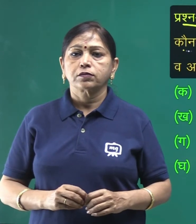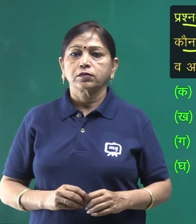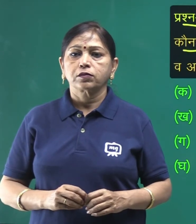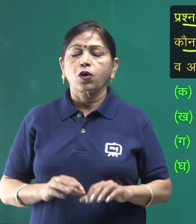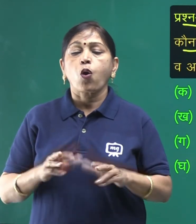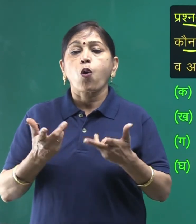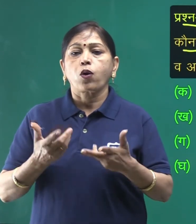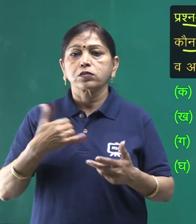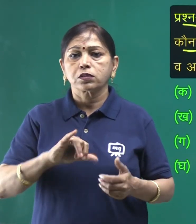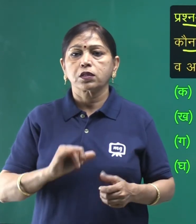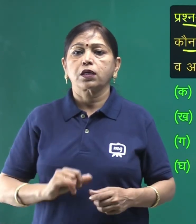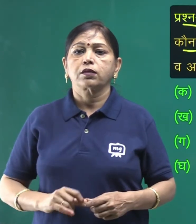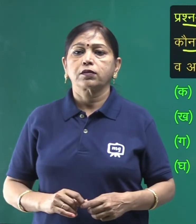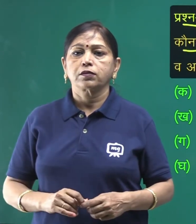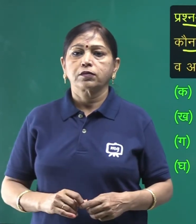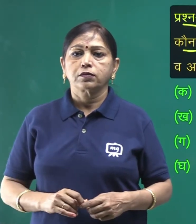कौन सी है